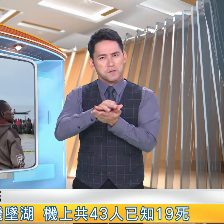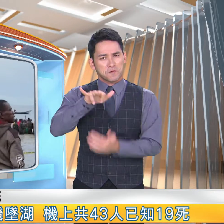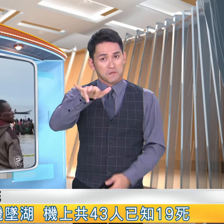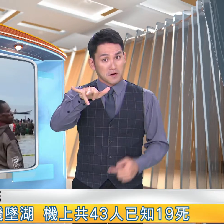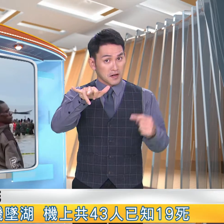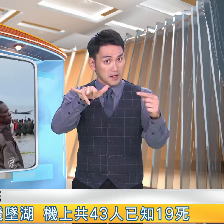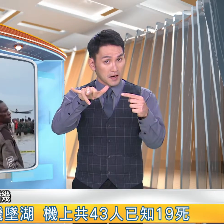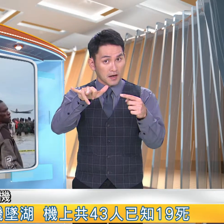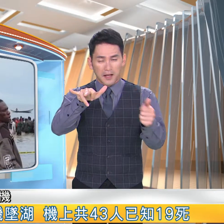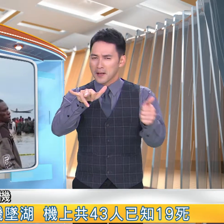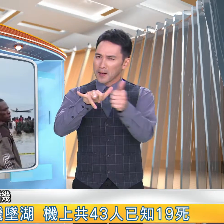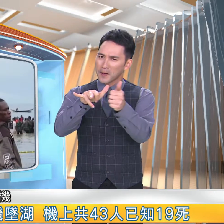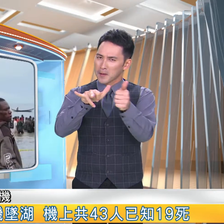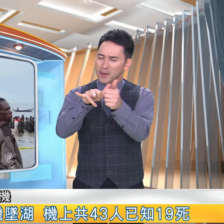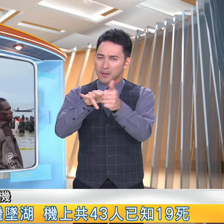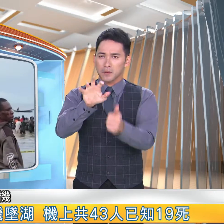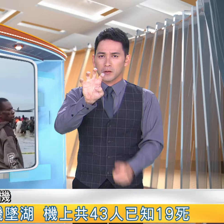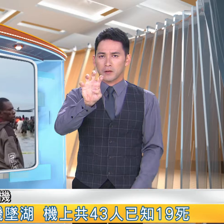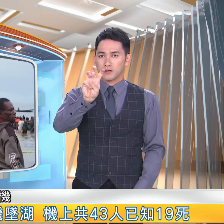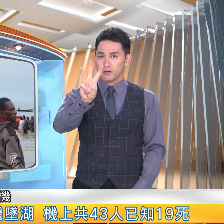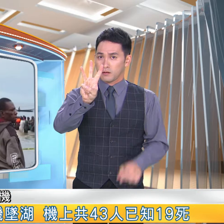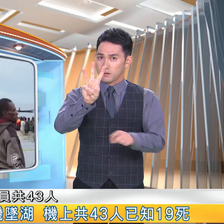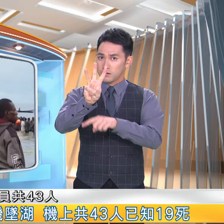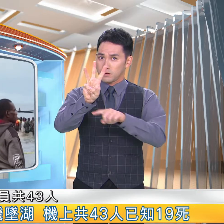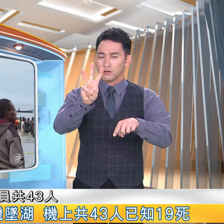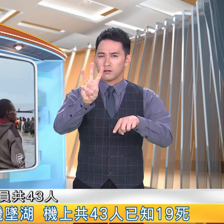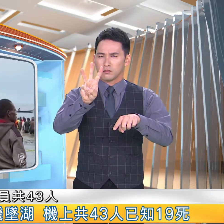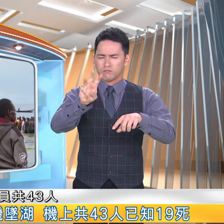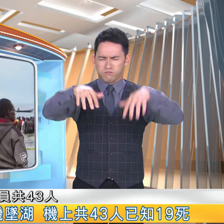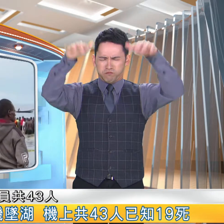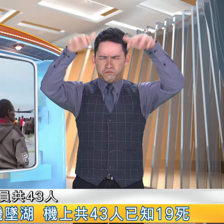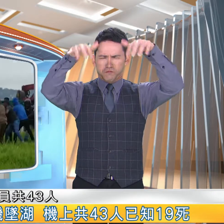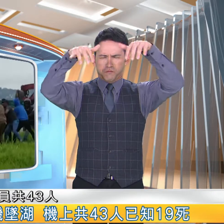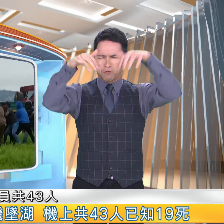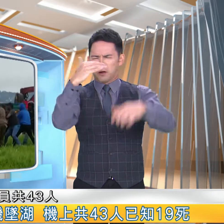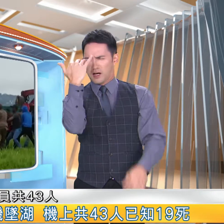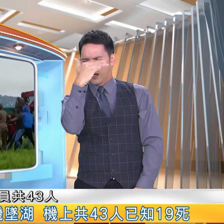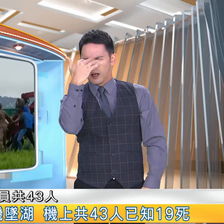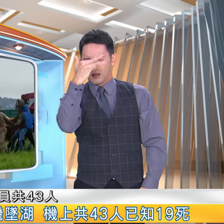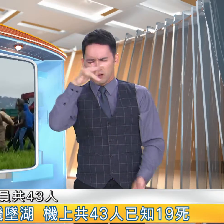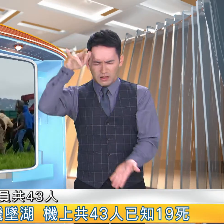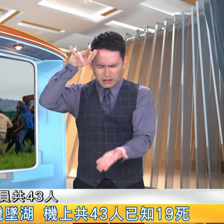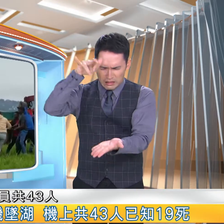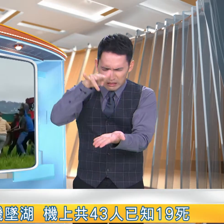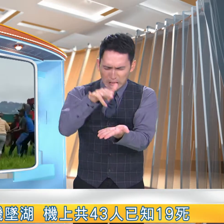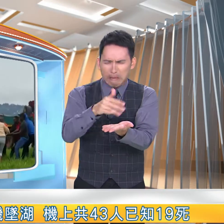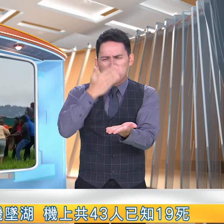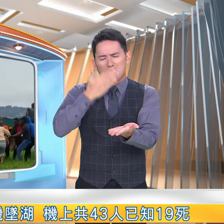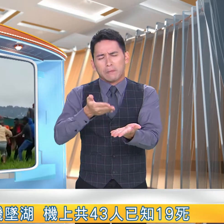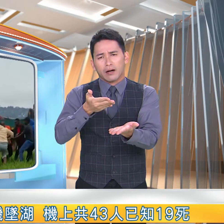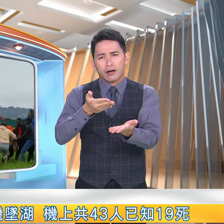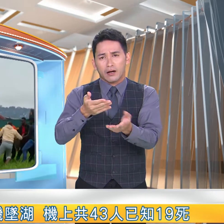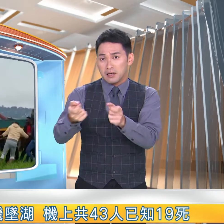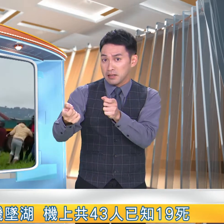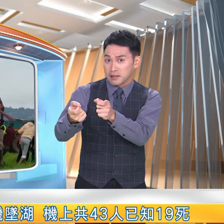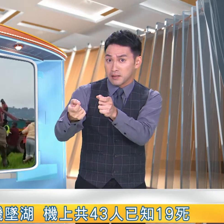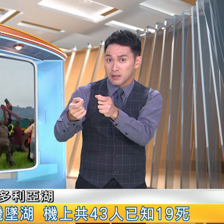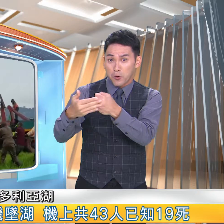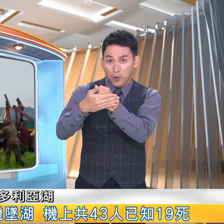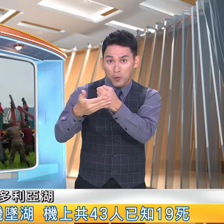亡。这架联航的客机载有包含机组员共43人，由于天候不